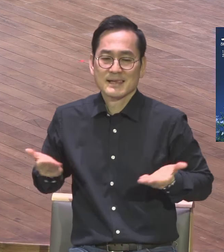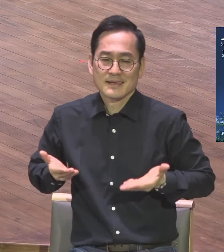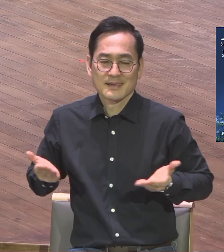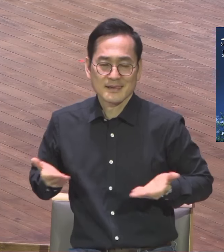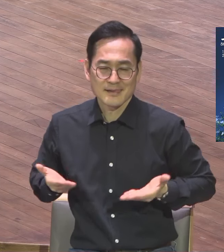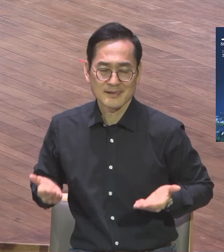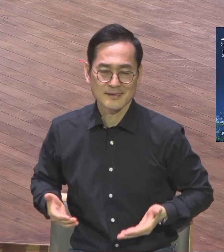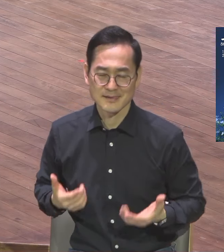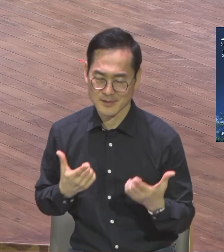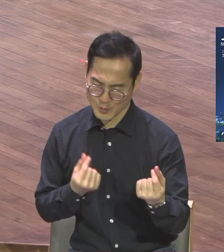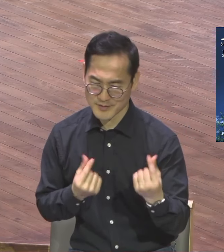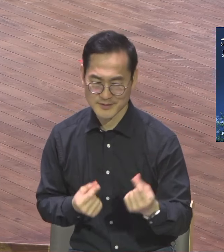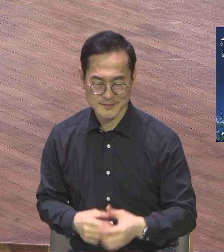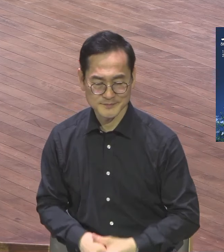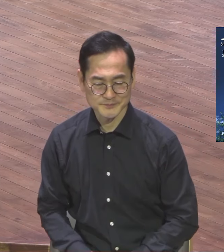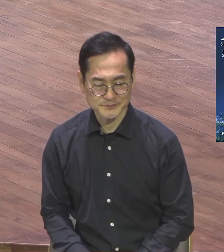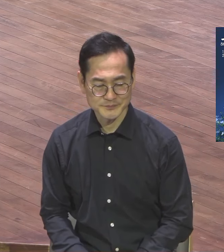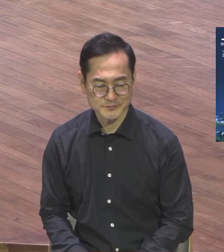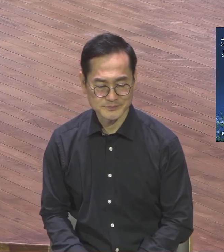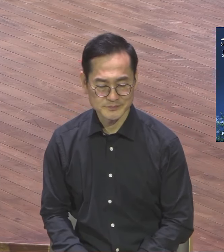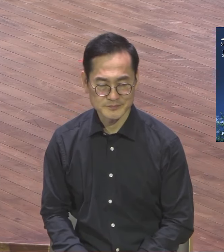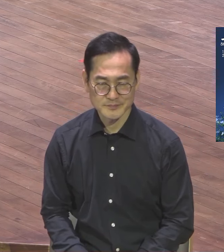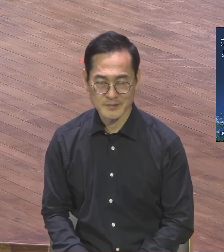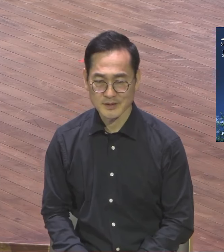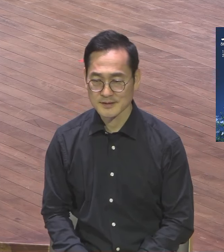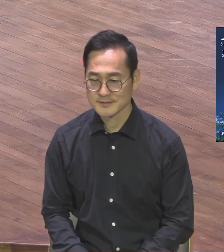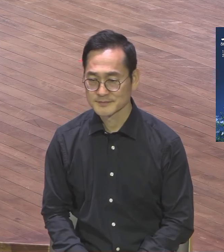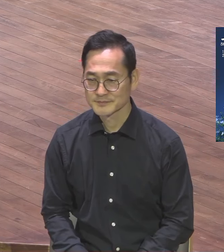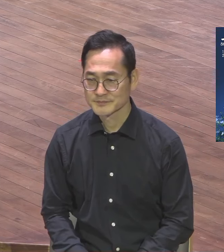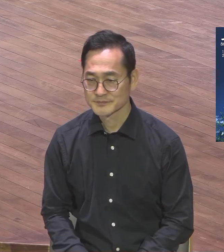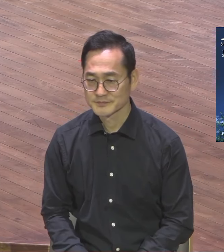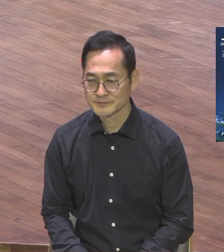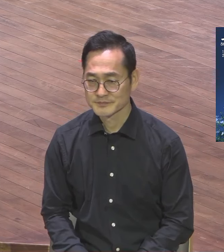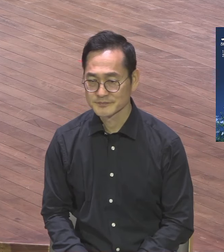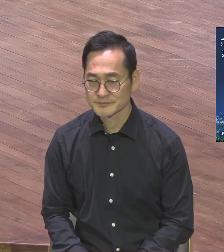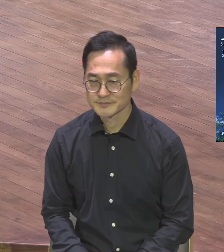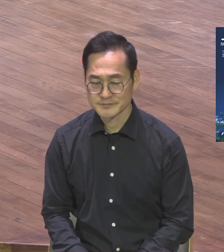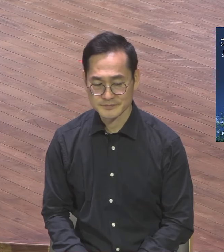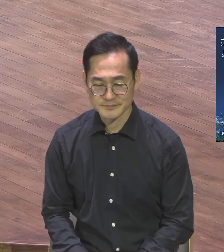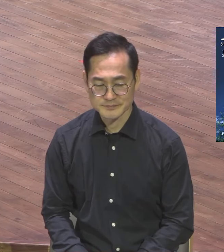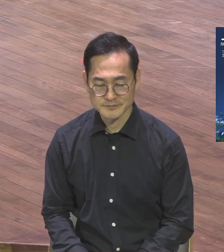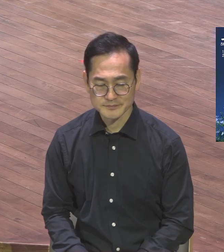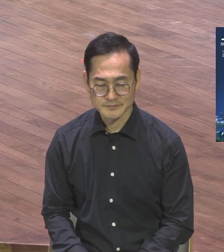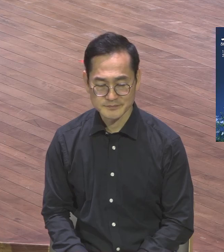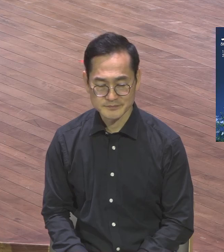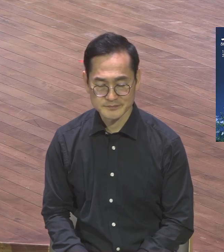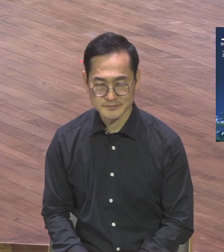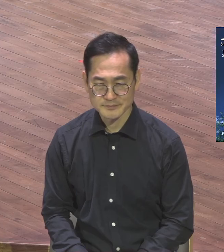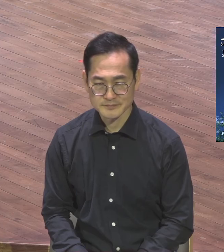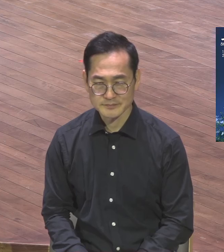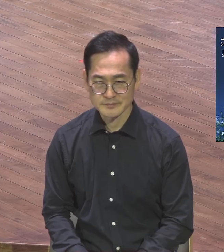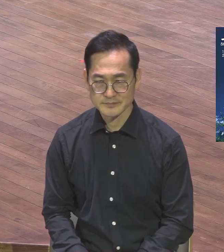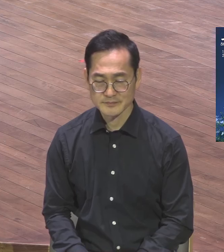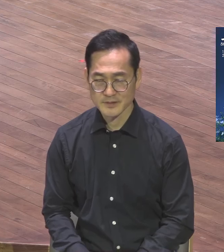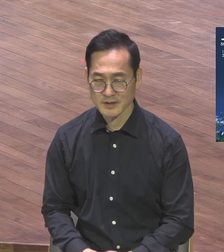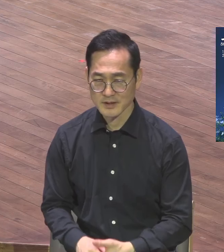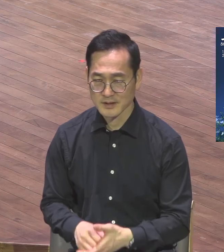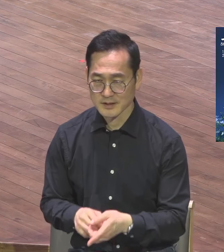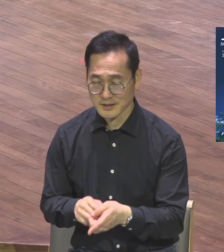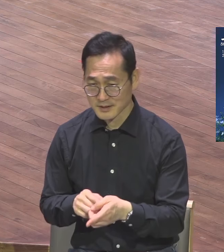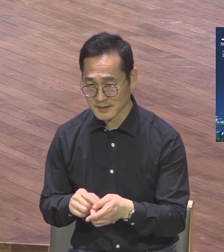가리키는 것인데 삶의 현장 속에서도 전문성의 응답을 맛보는 삶을 살아야 돼. 신앙 따로 생활 따로 이거